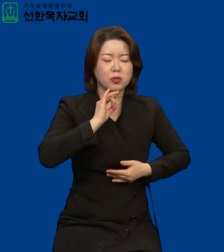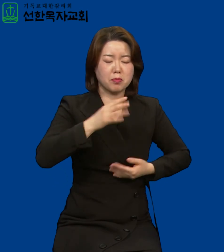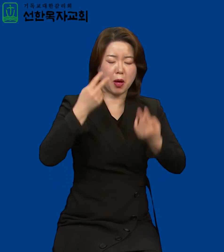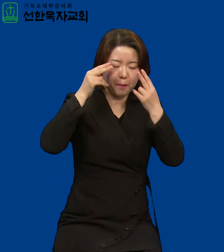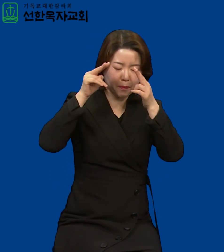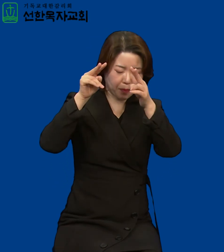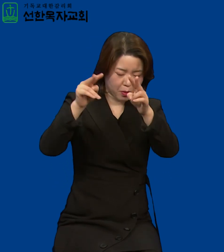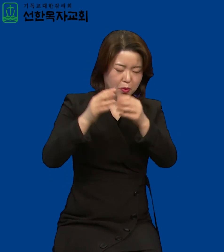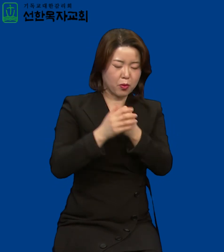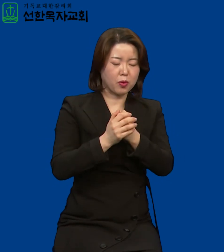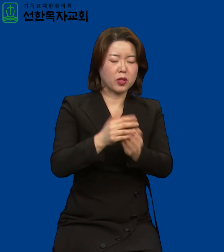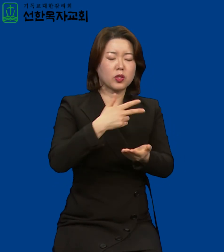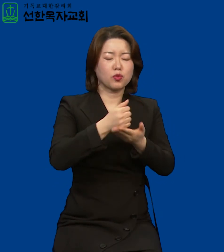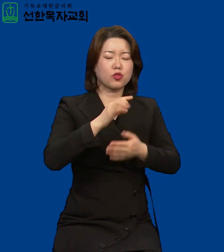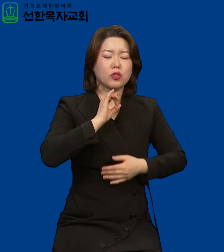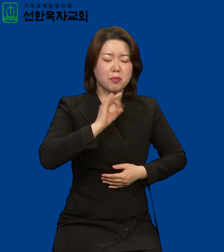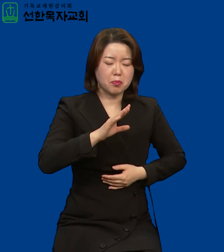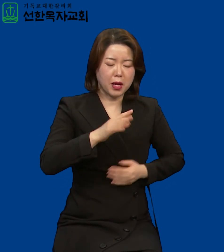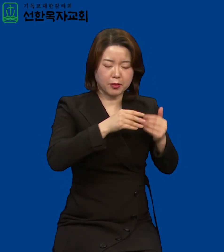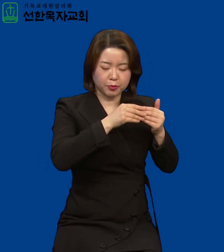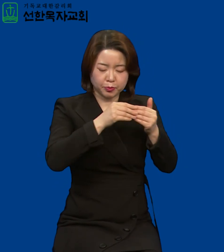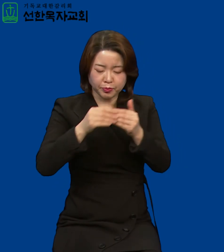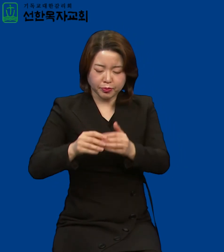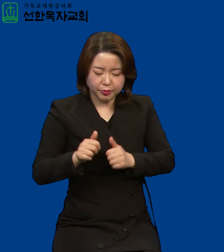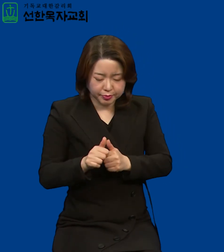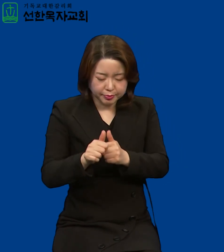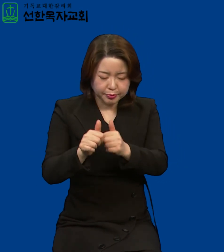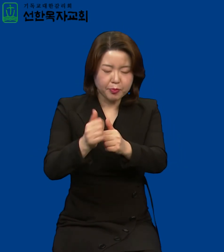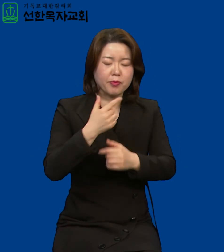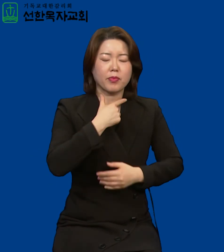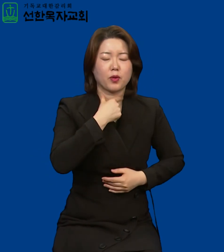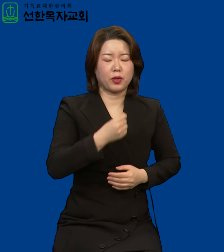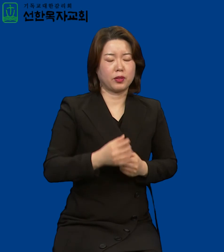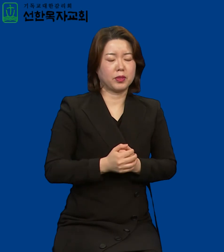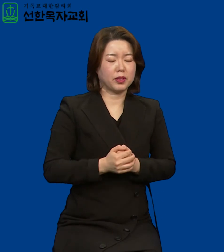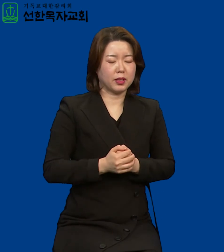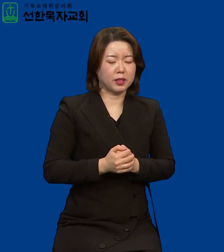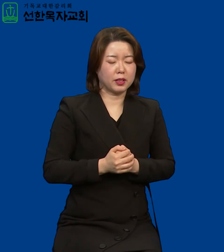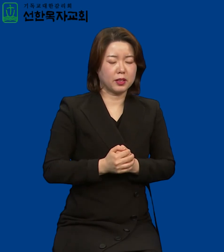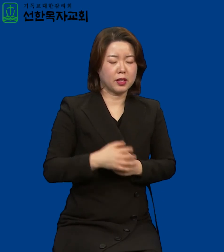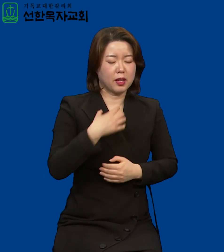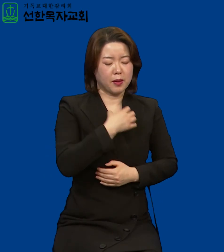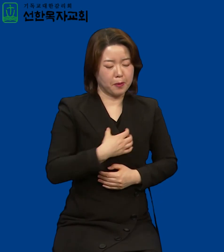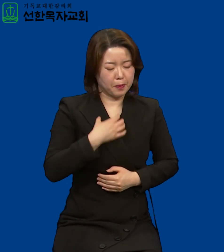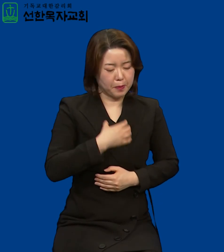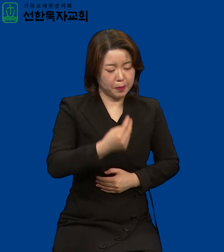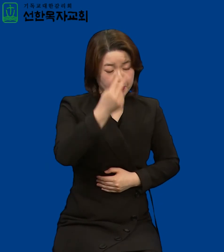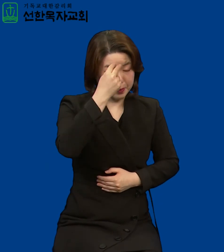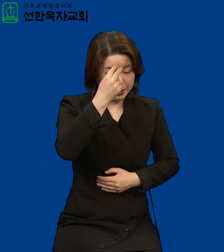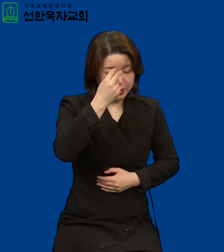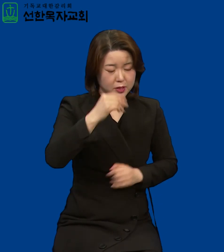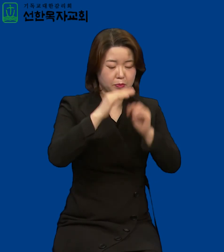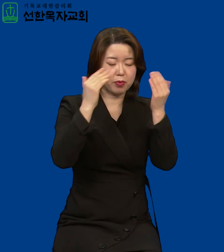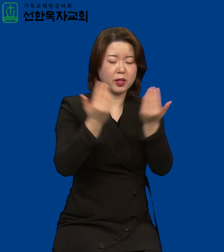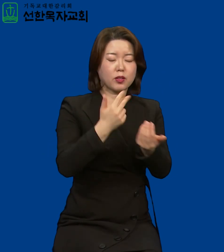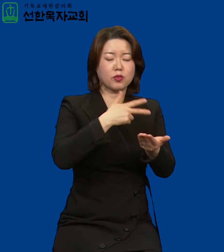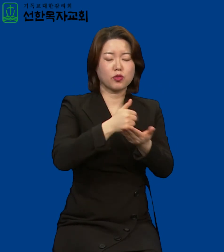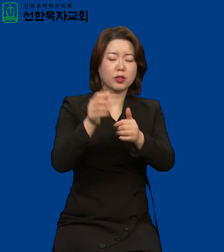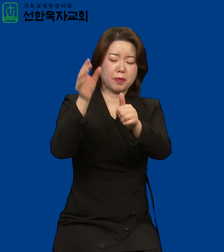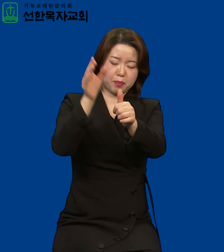바라보고 주님만 인도함 따라 가기를 원합니다. 염려와 근심을 주님께 다